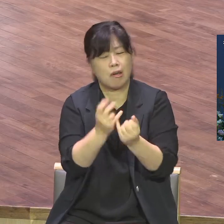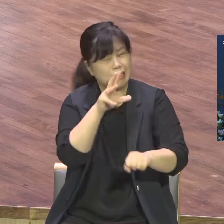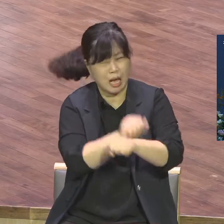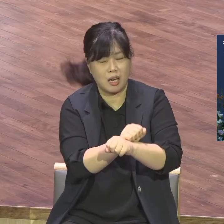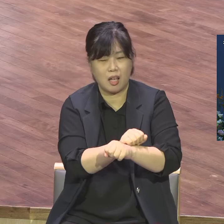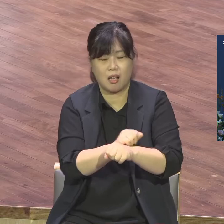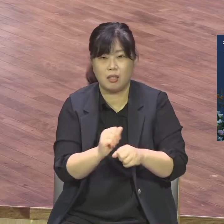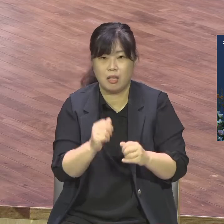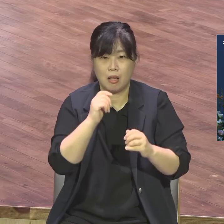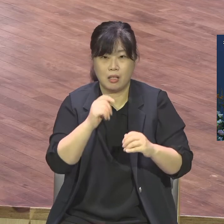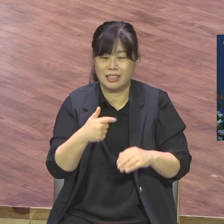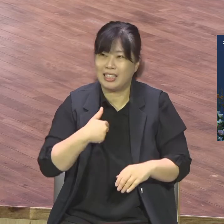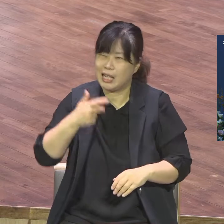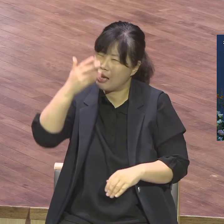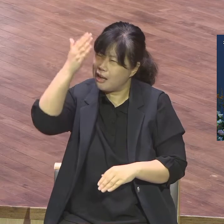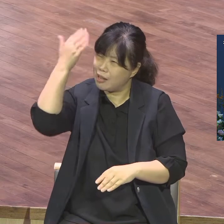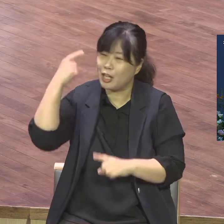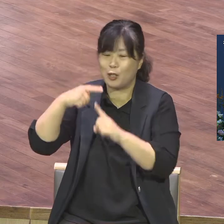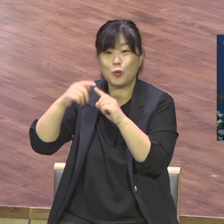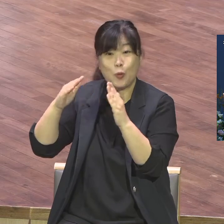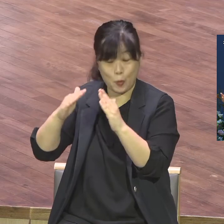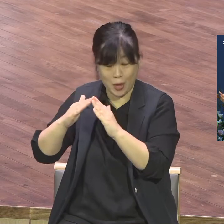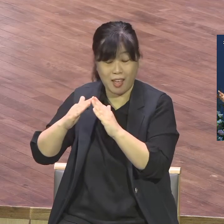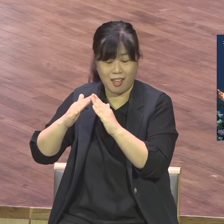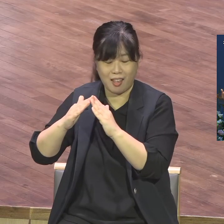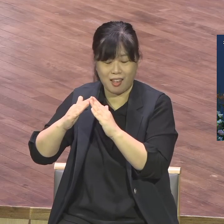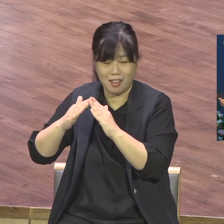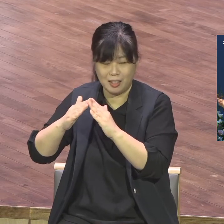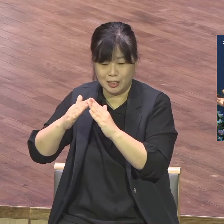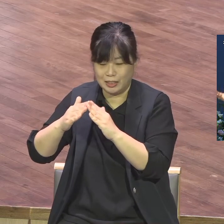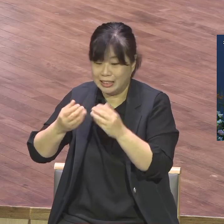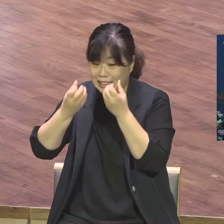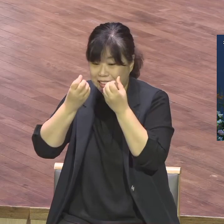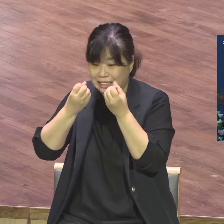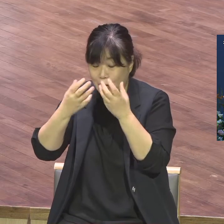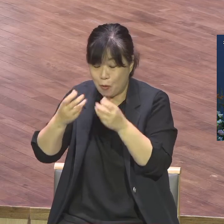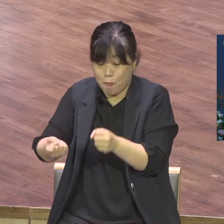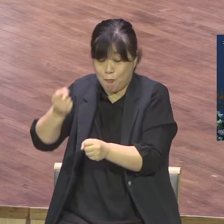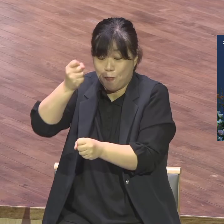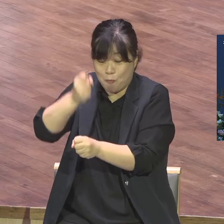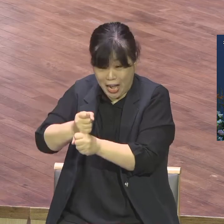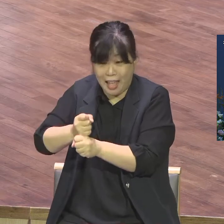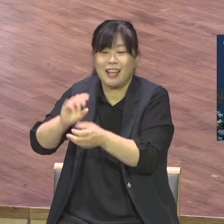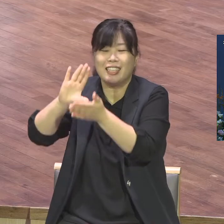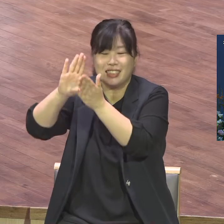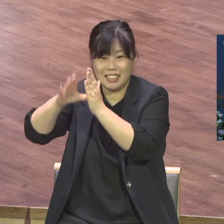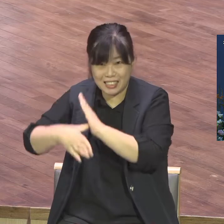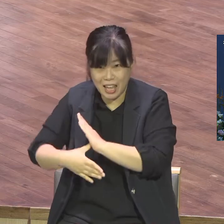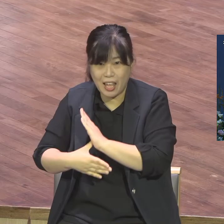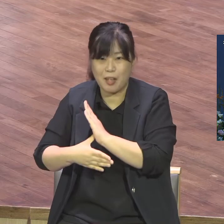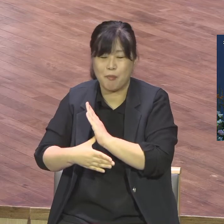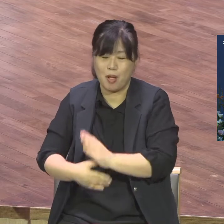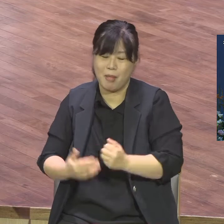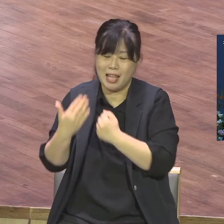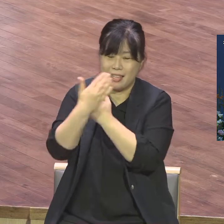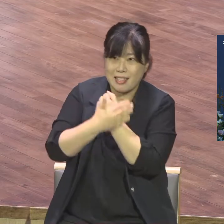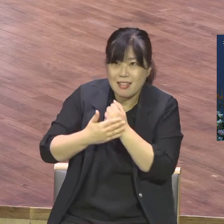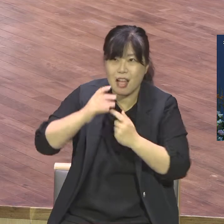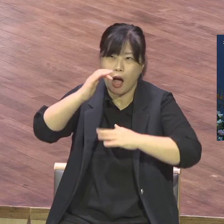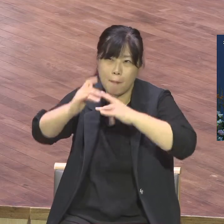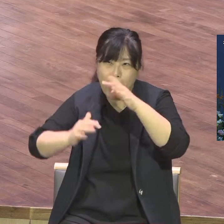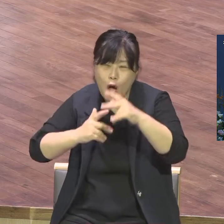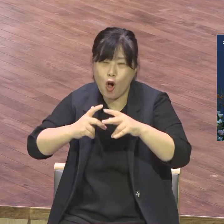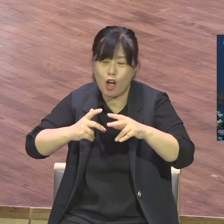밤 10시부터 은사 집회를 하는데 막 교인들이 개척하니까요 막 몰려오잖아요. 사람들이 막 은사 집회하지 막 교회가